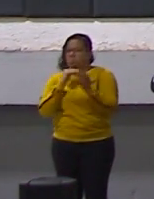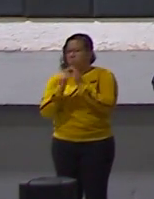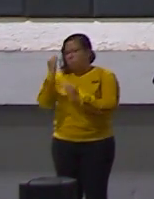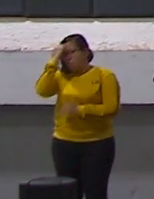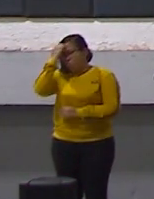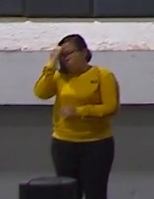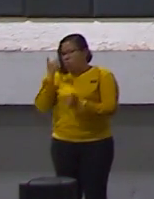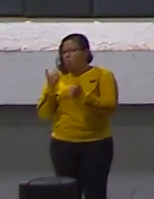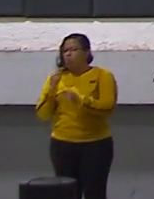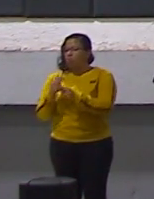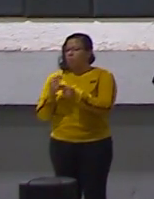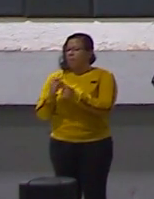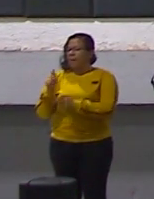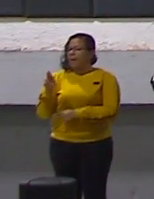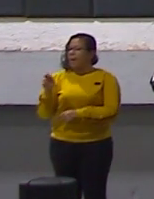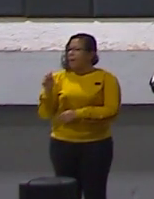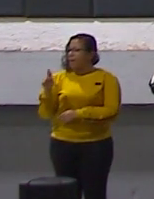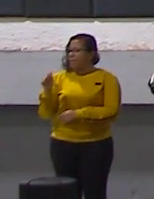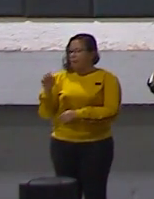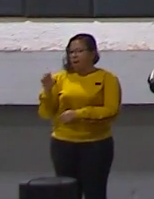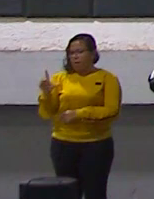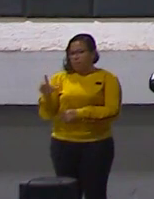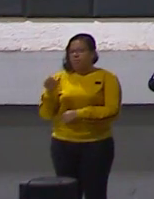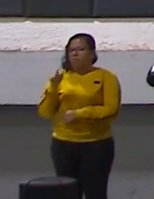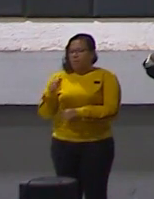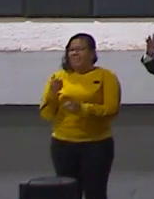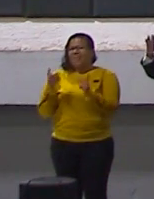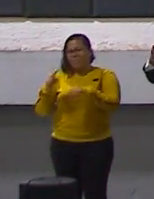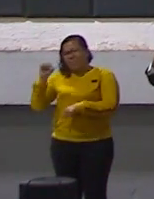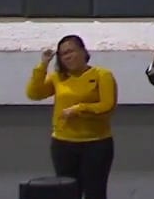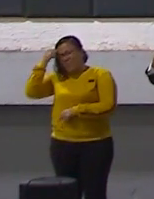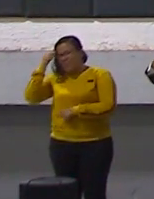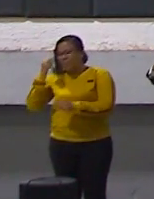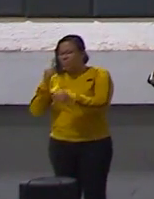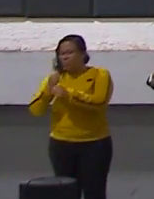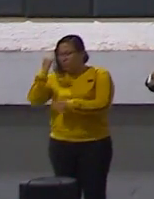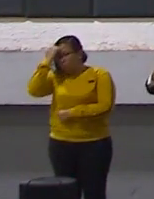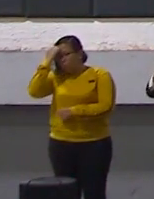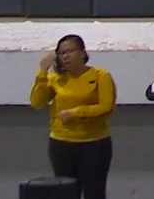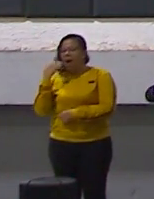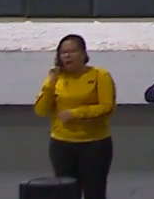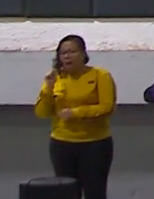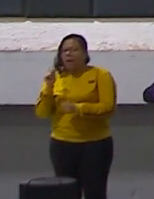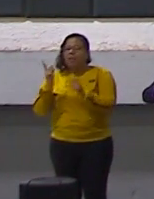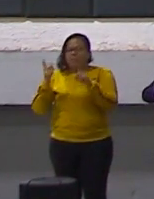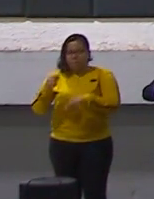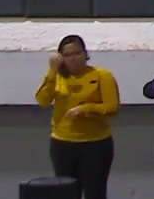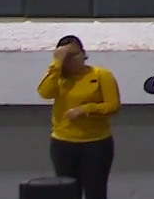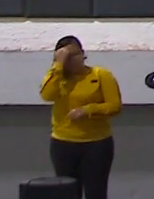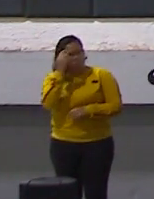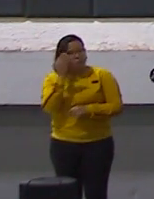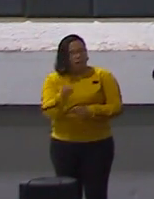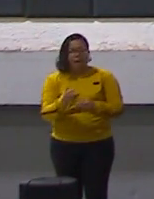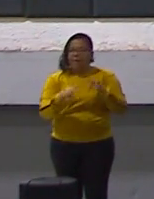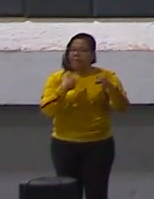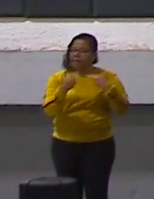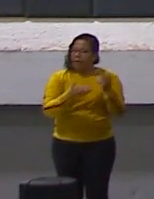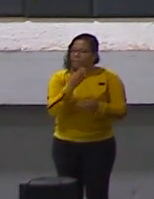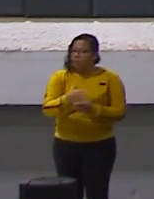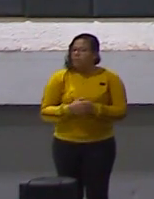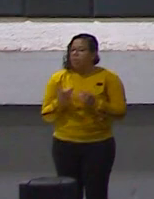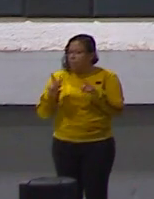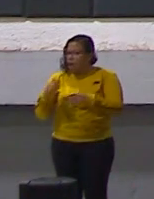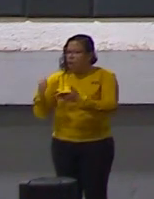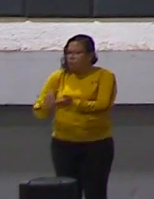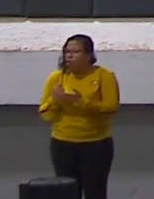sido un infierno por la profesora clarita recuerdo y muchos otros profesor de que nos está ayudando acá buscando por los